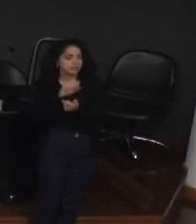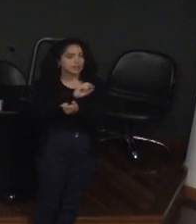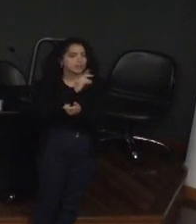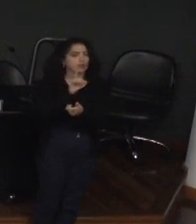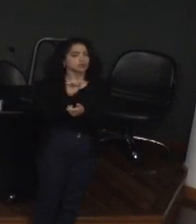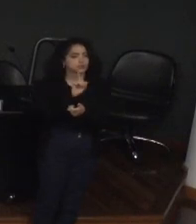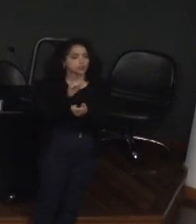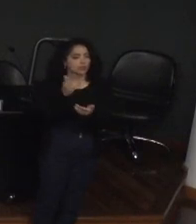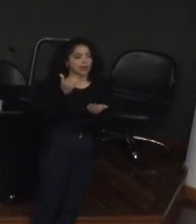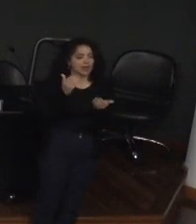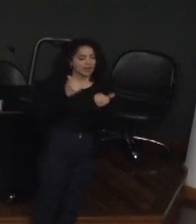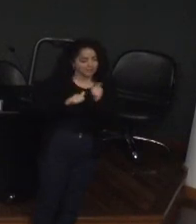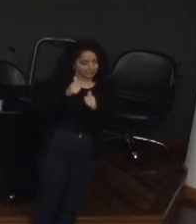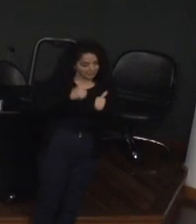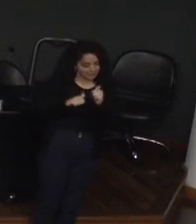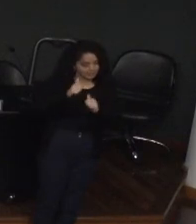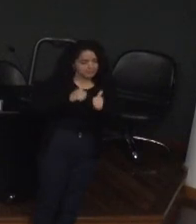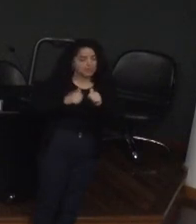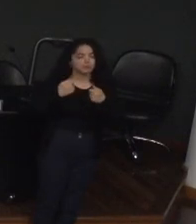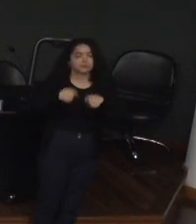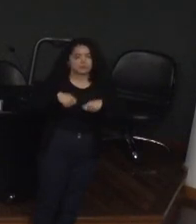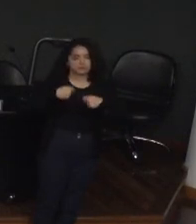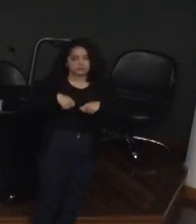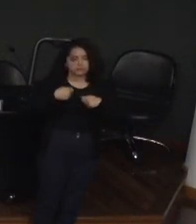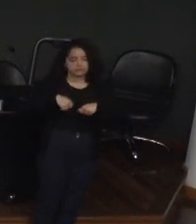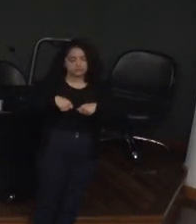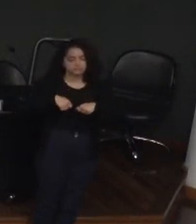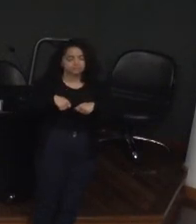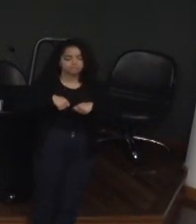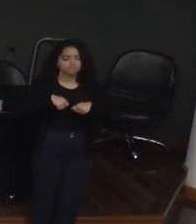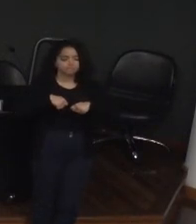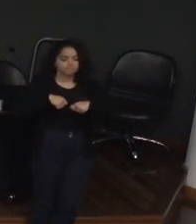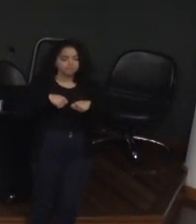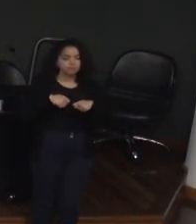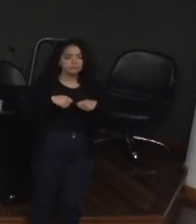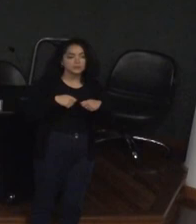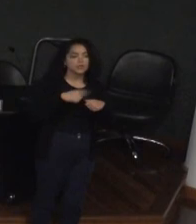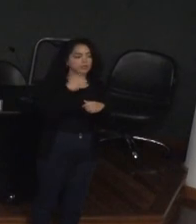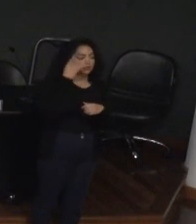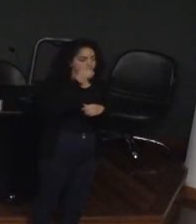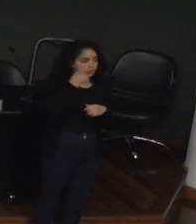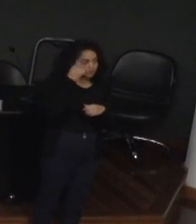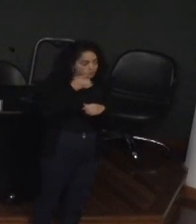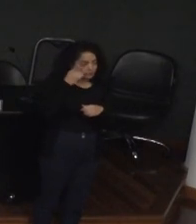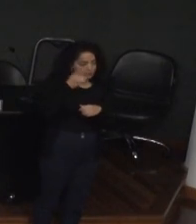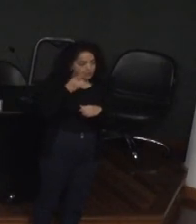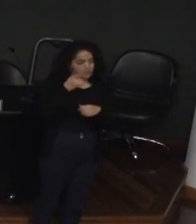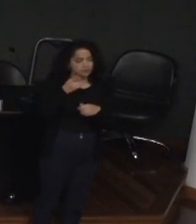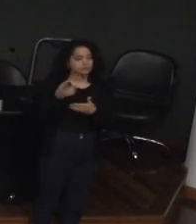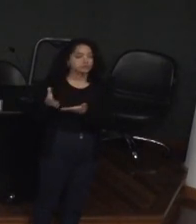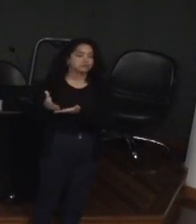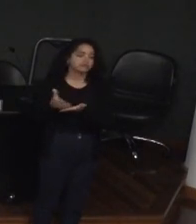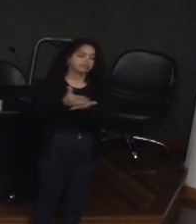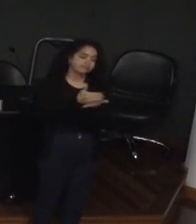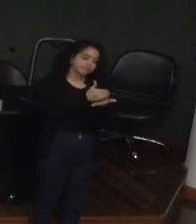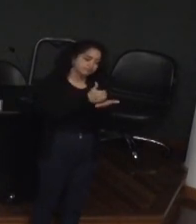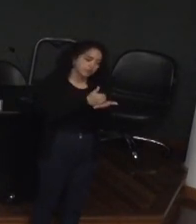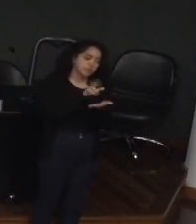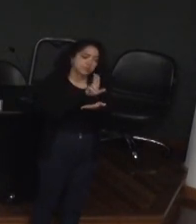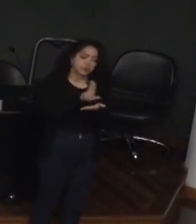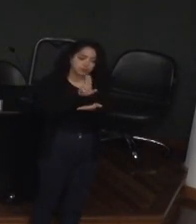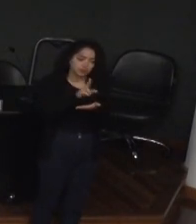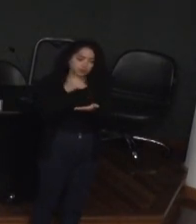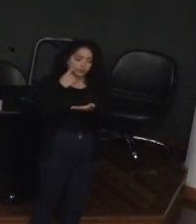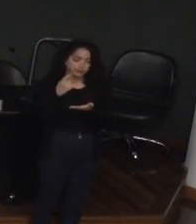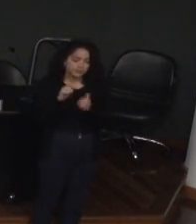precisam analisar a questão funcional, né? Dos deputados em relação à coleta desse cadastro e a utilização e o